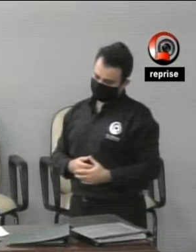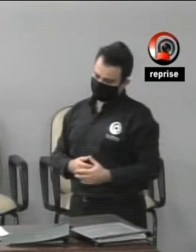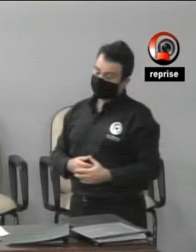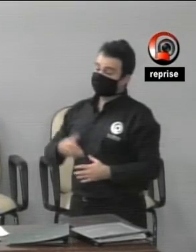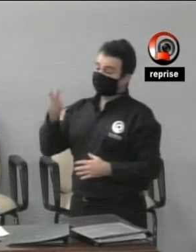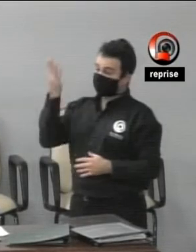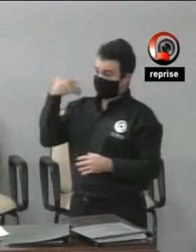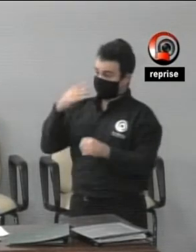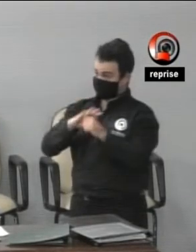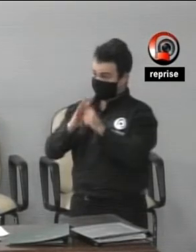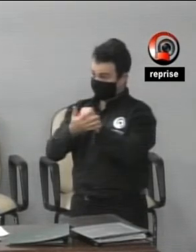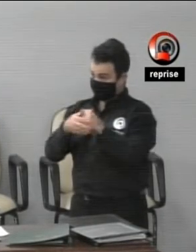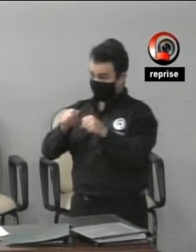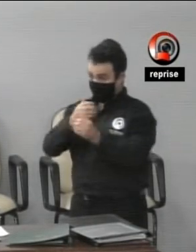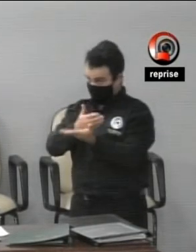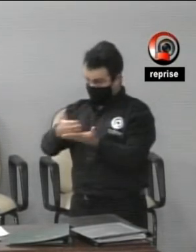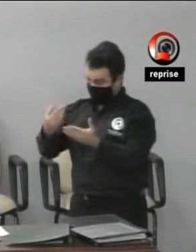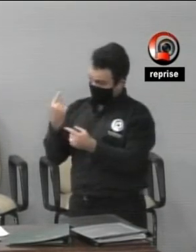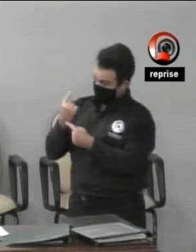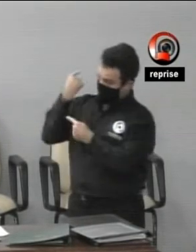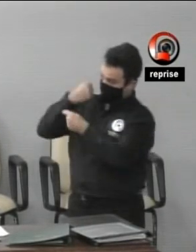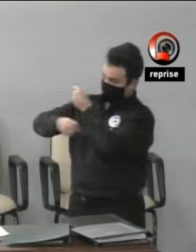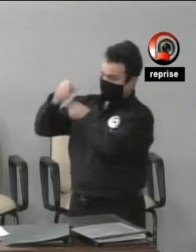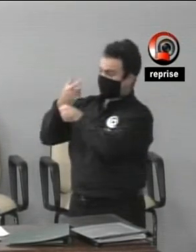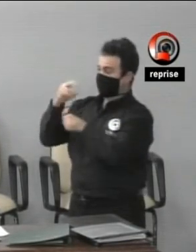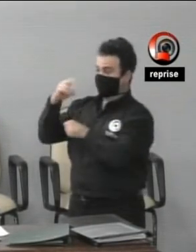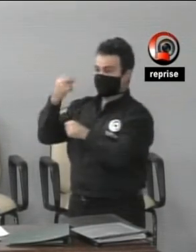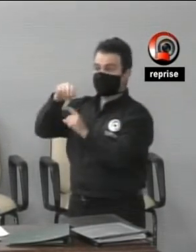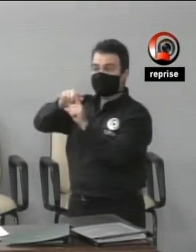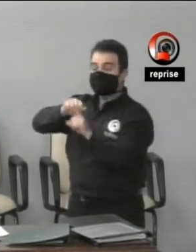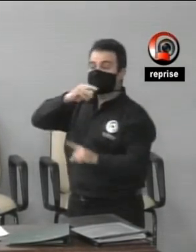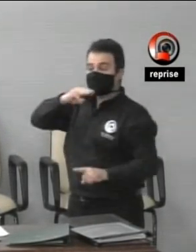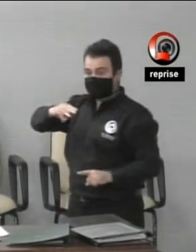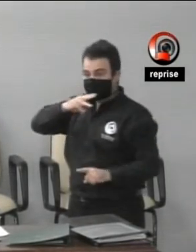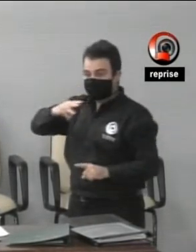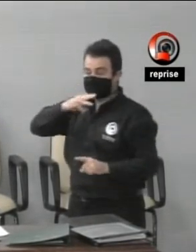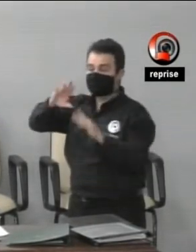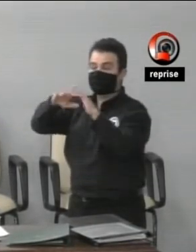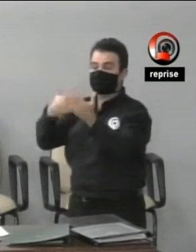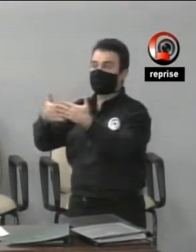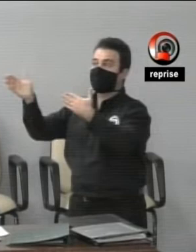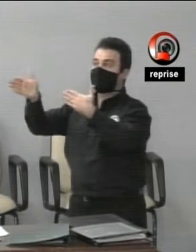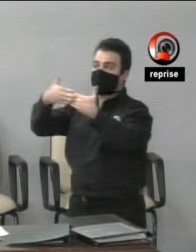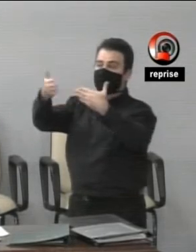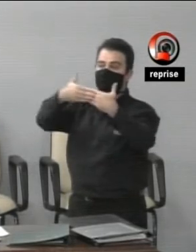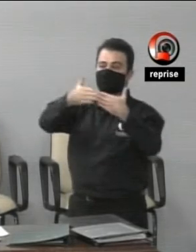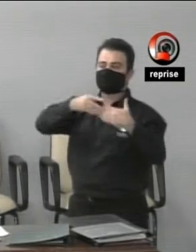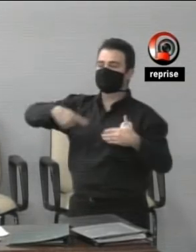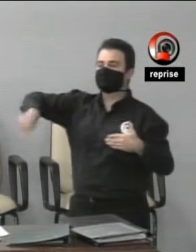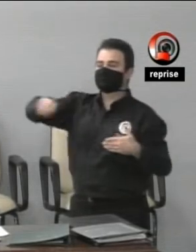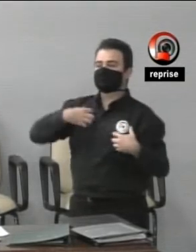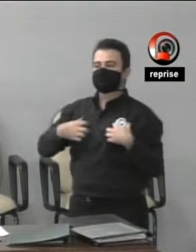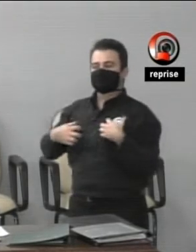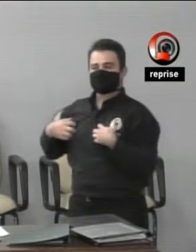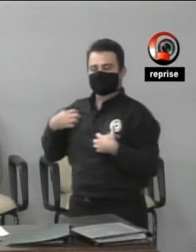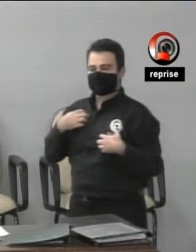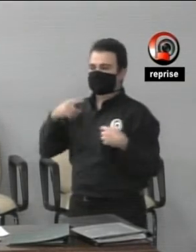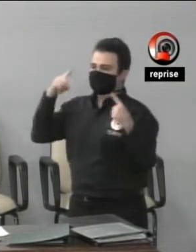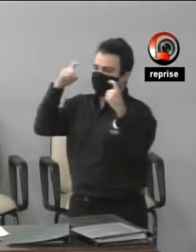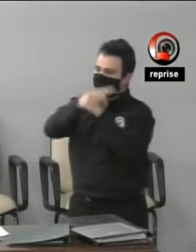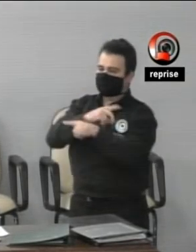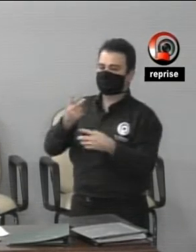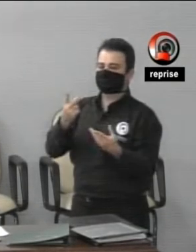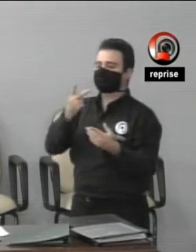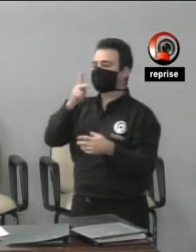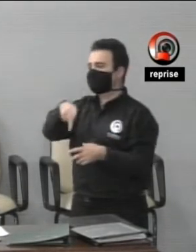março de 2020, foi um momento muito difícil para todos, para as crianças, para os professores, para